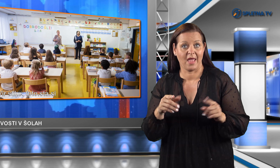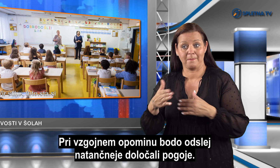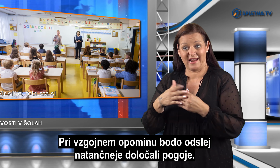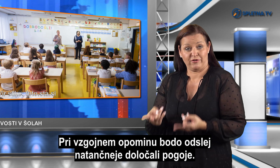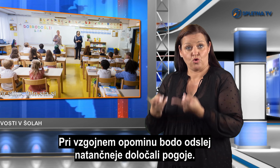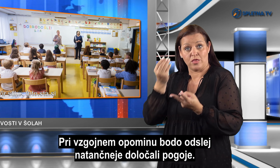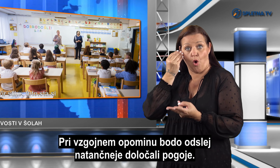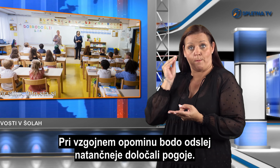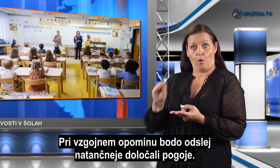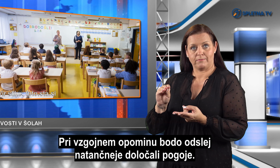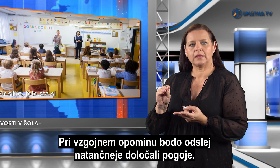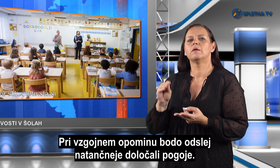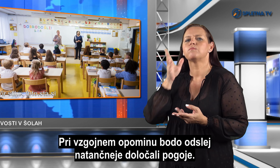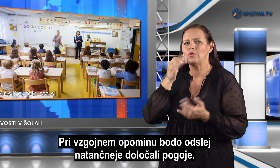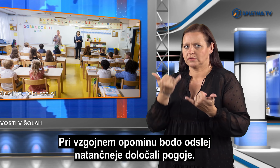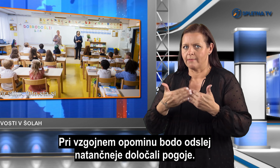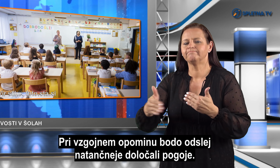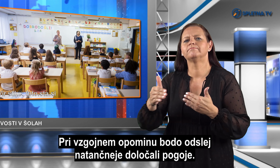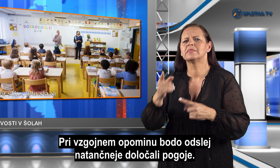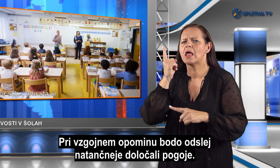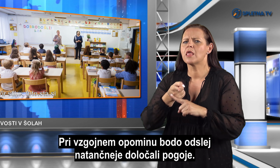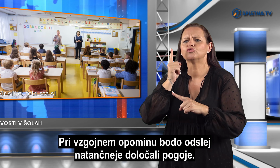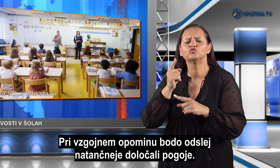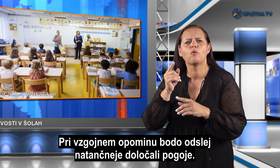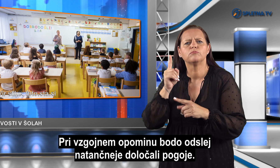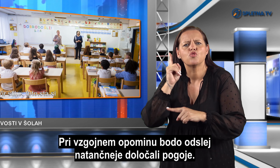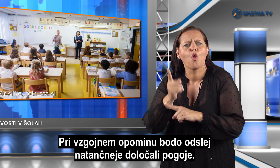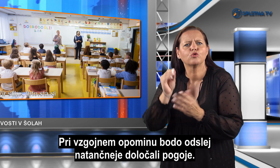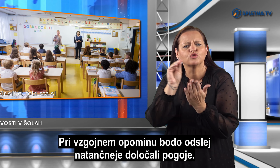Pri vzgojnem opominu bodo odslej natančneje določali pogoje.